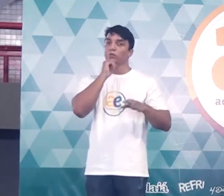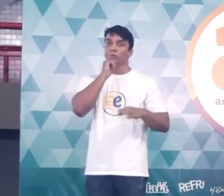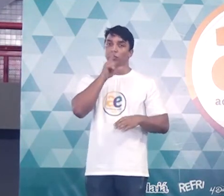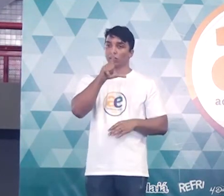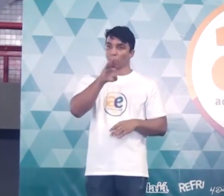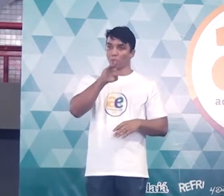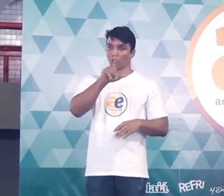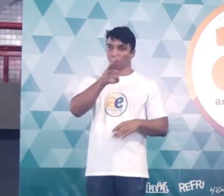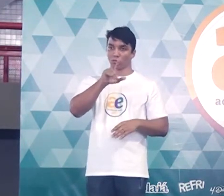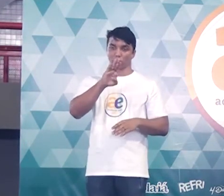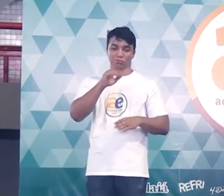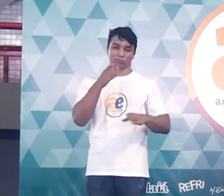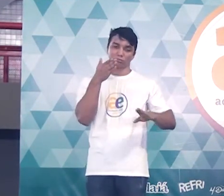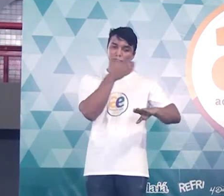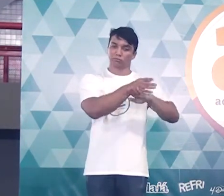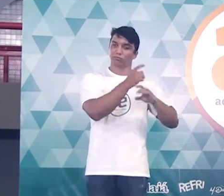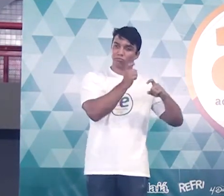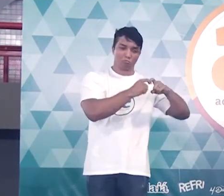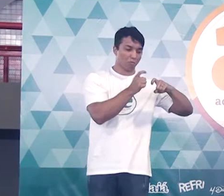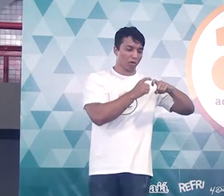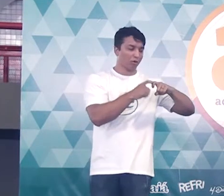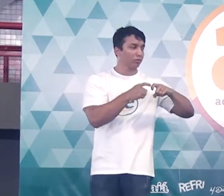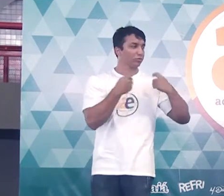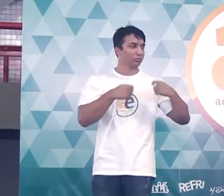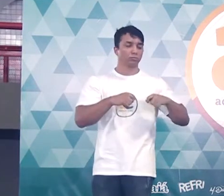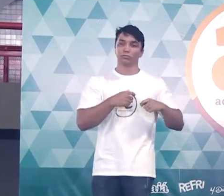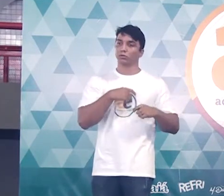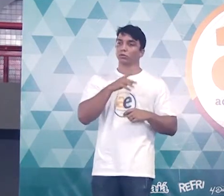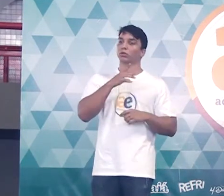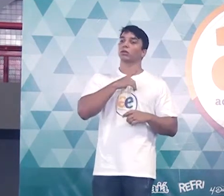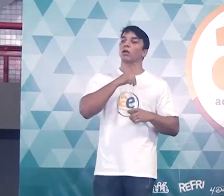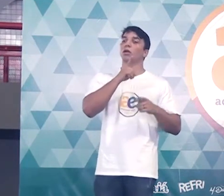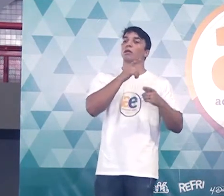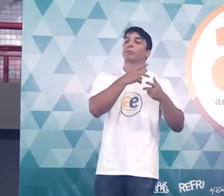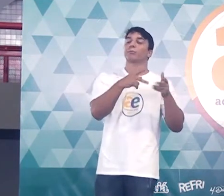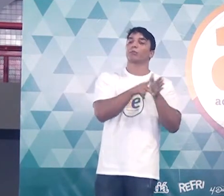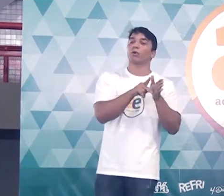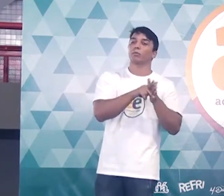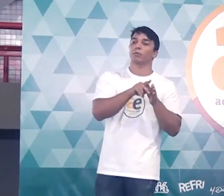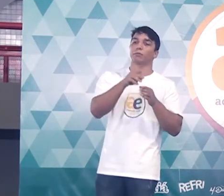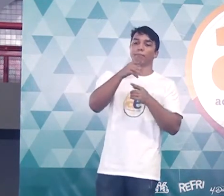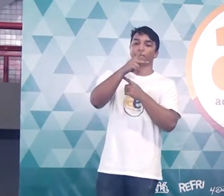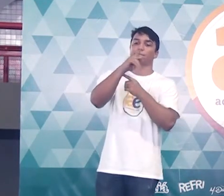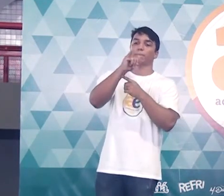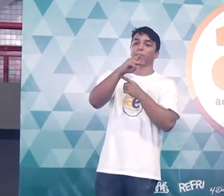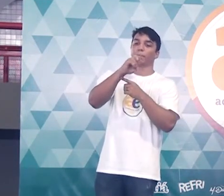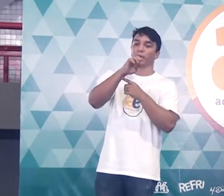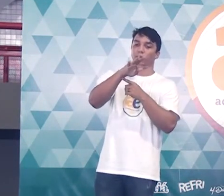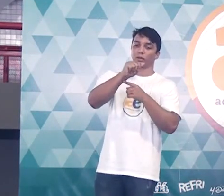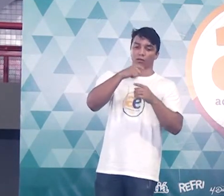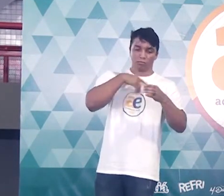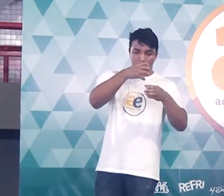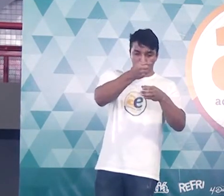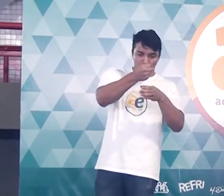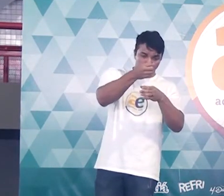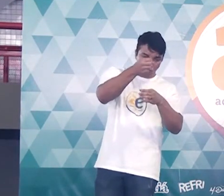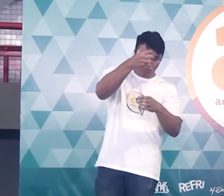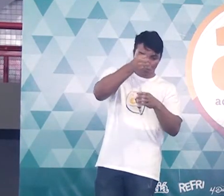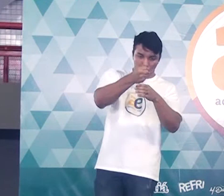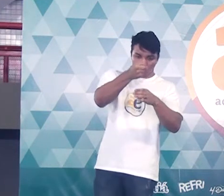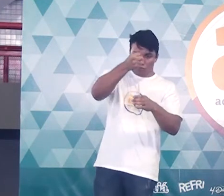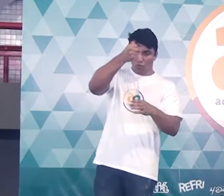laboratório você não tem que pegar uma pipeta, por exemplo, para medir aquele meniscozinho no